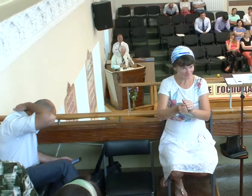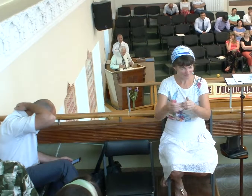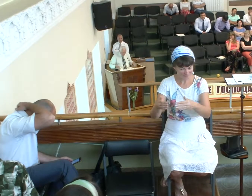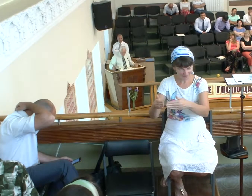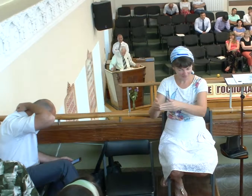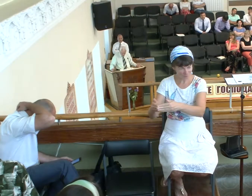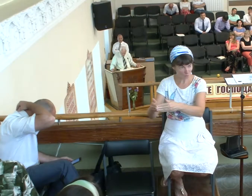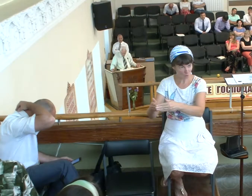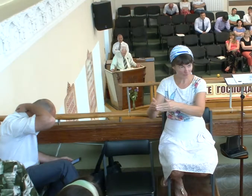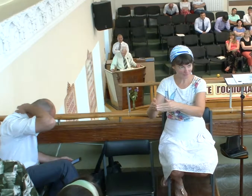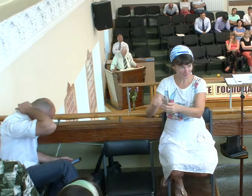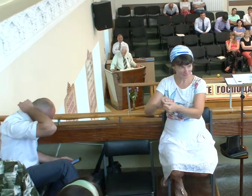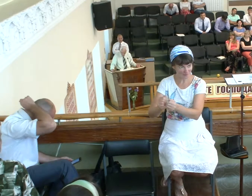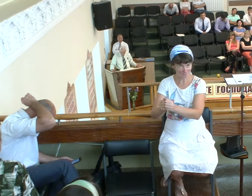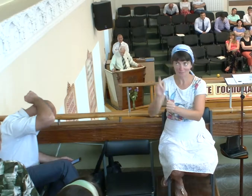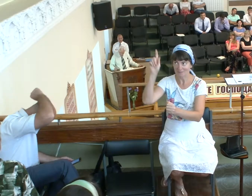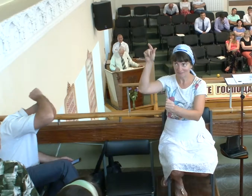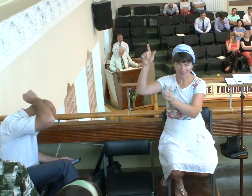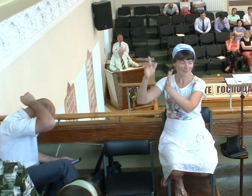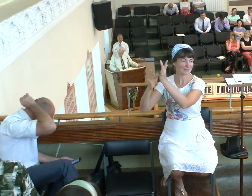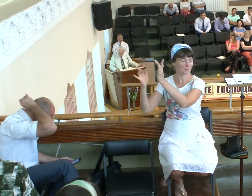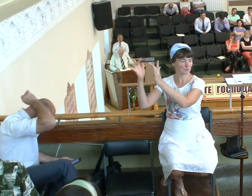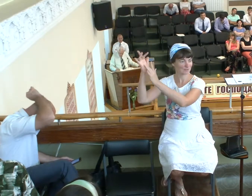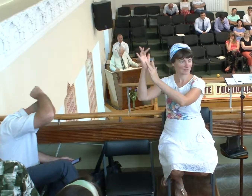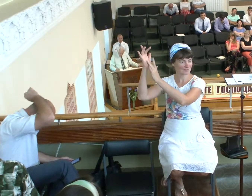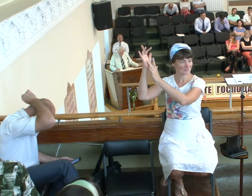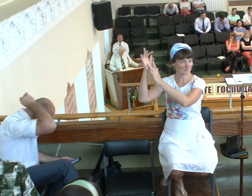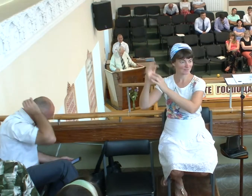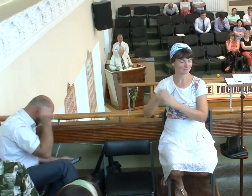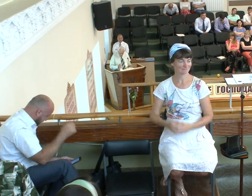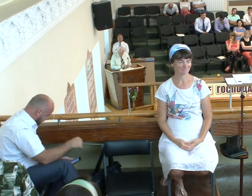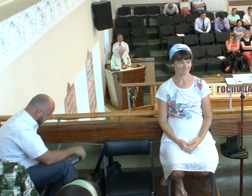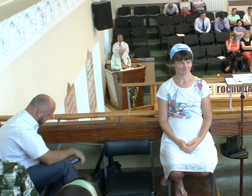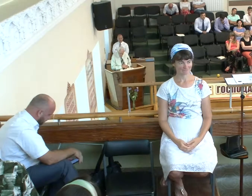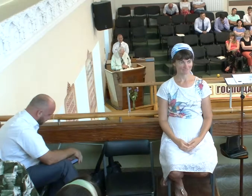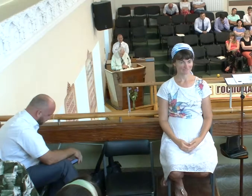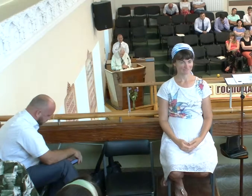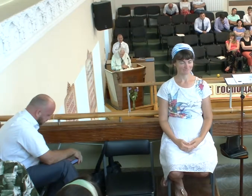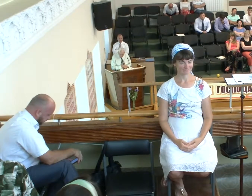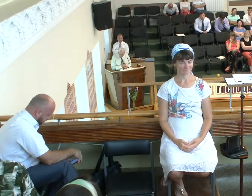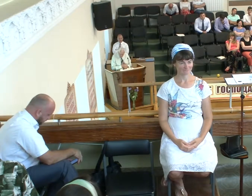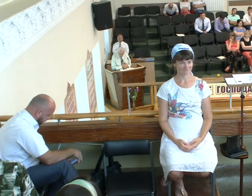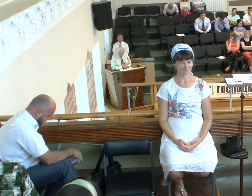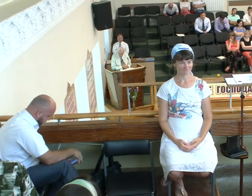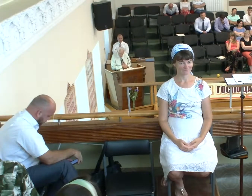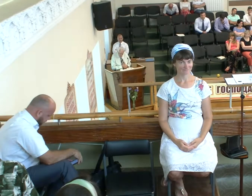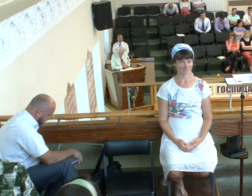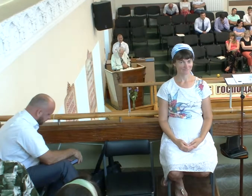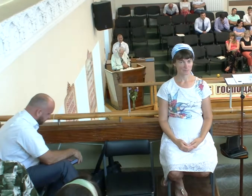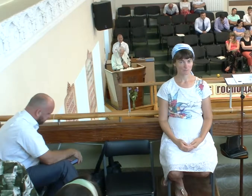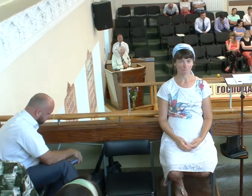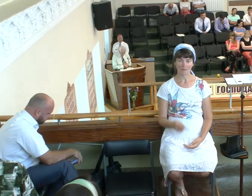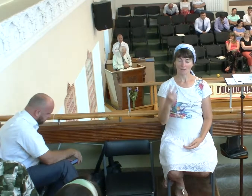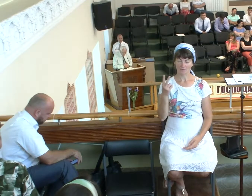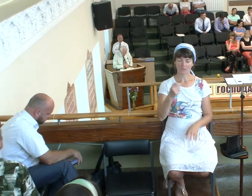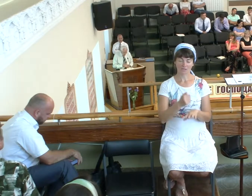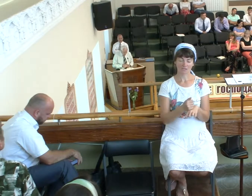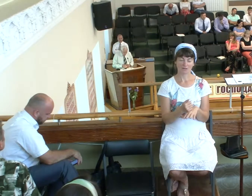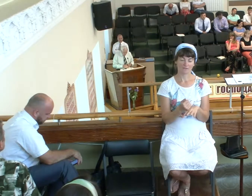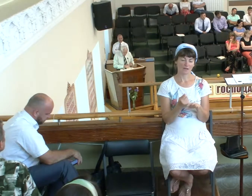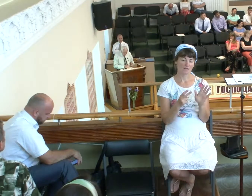камне, на Иисусе Христе. Петр пишет, что 1 Петра, 2 глава, 7